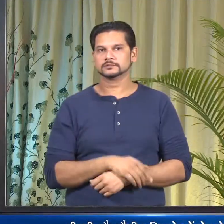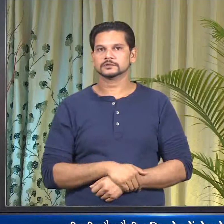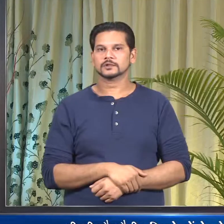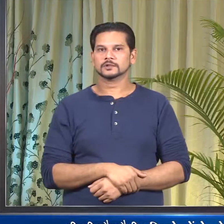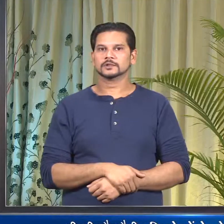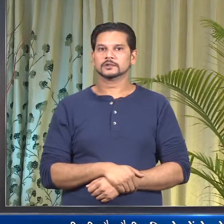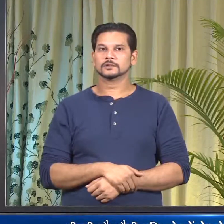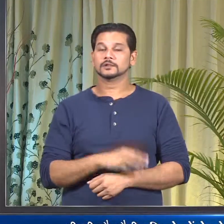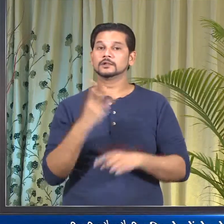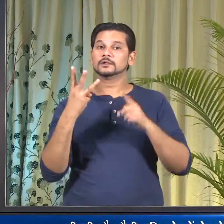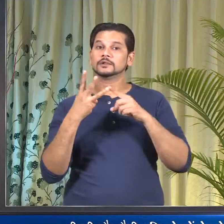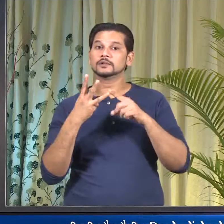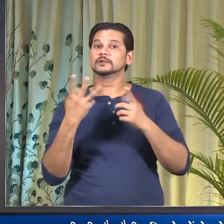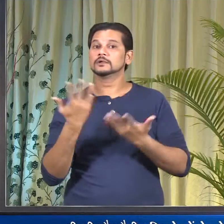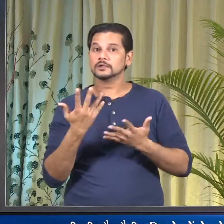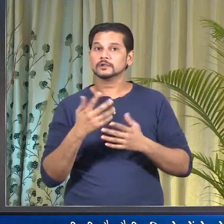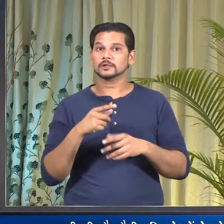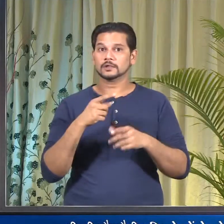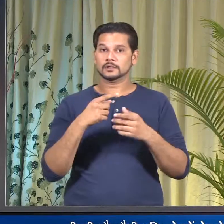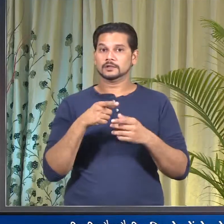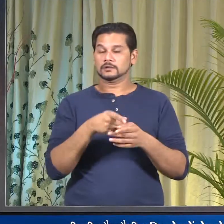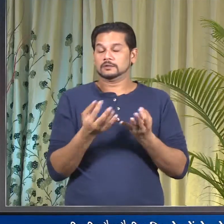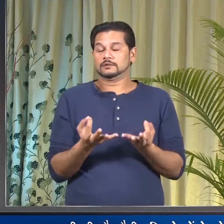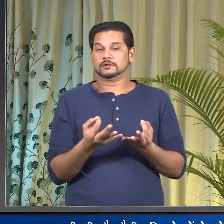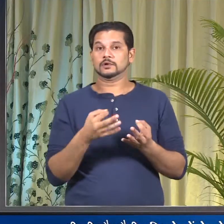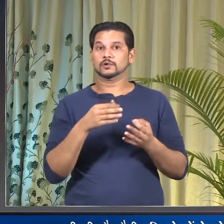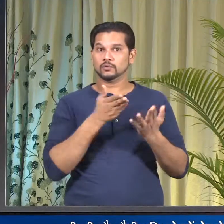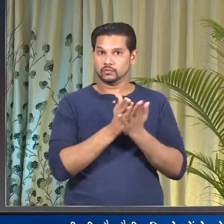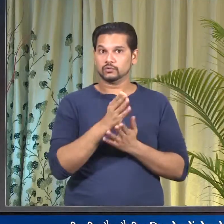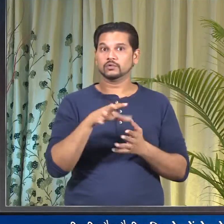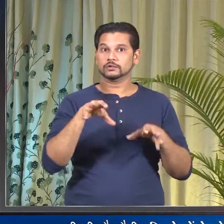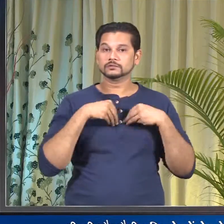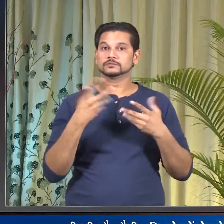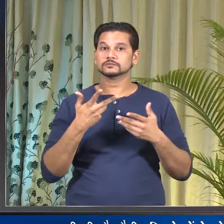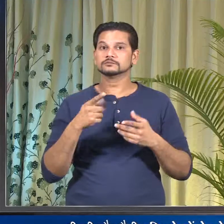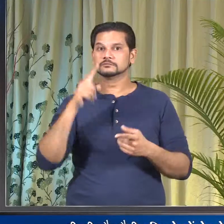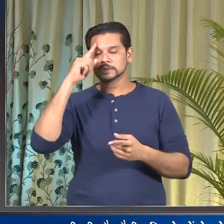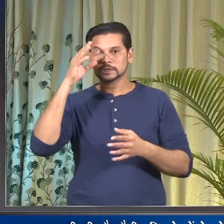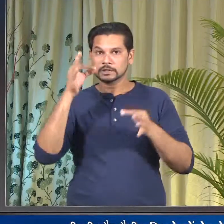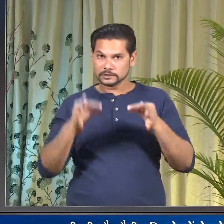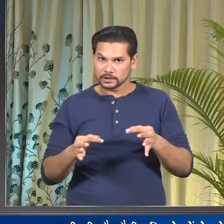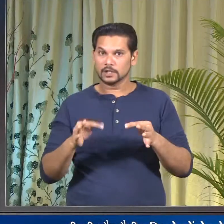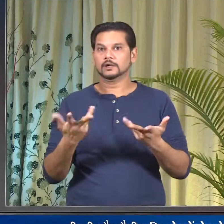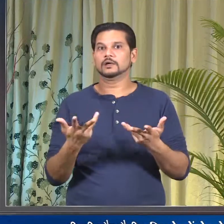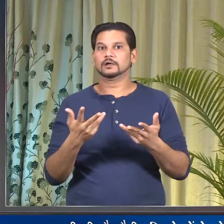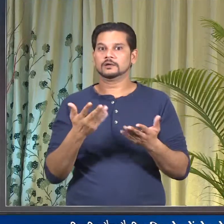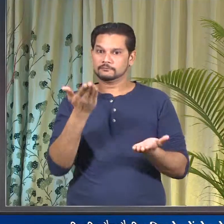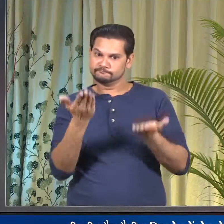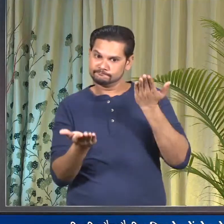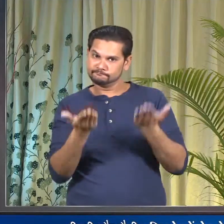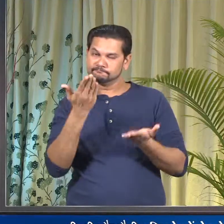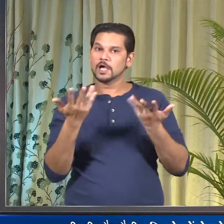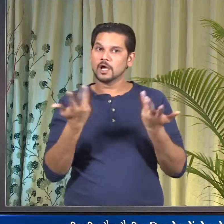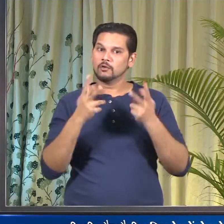तीसरी और चौथी शक्ति जो हमें योग से प्राप्त होती हैं वो है परखने की शक्ति और निर्ने करने की शक्ति ये दोनों